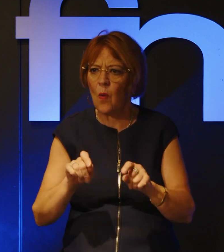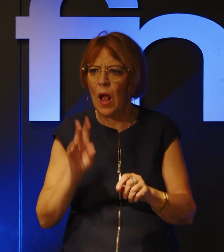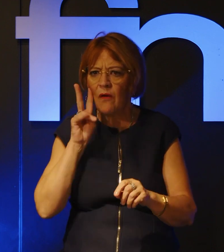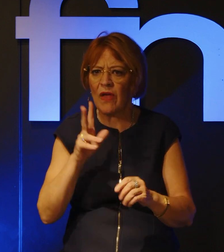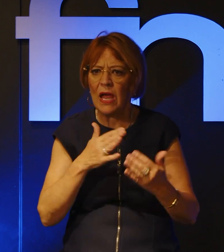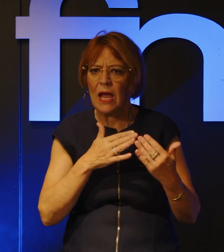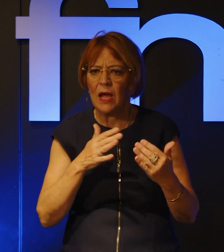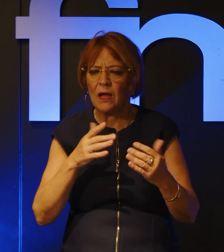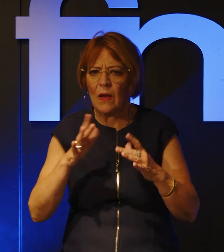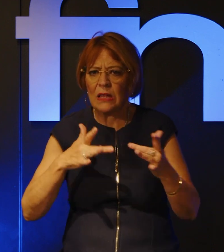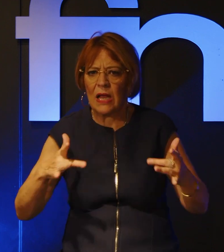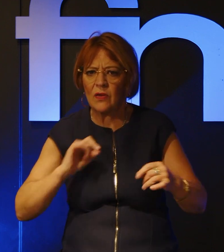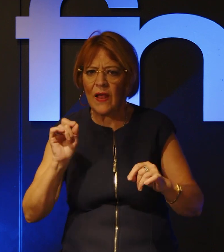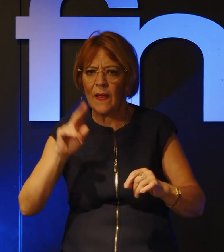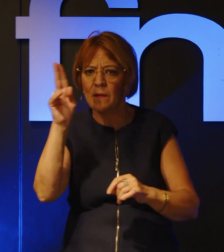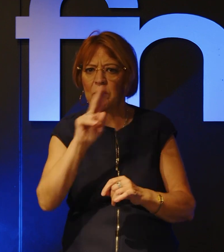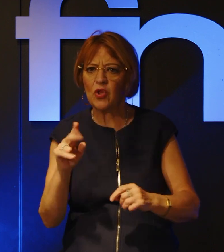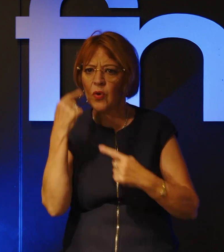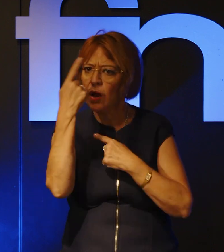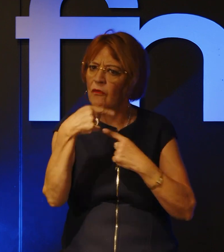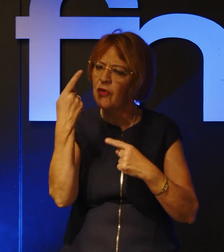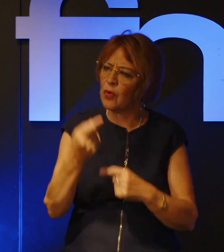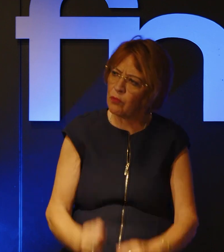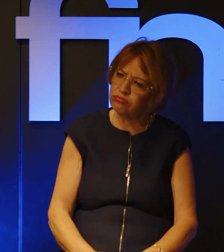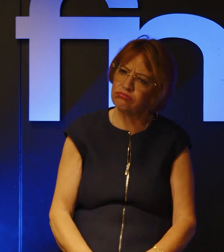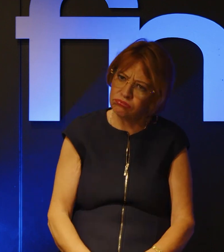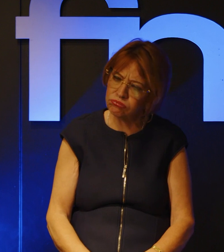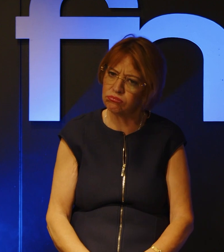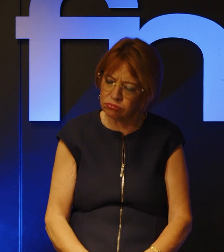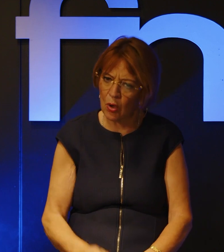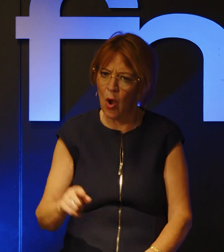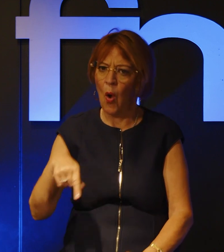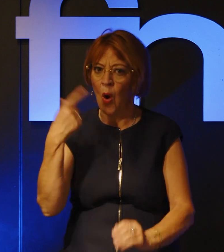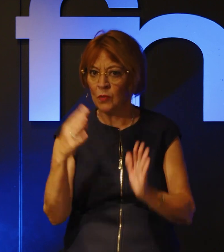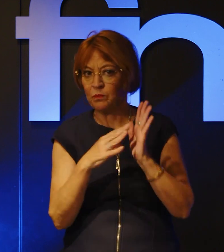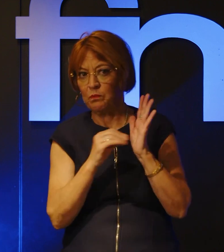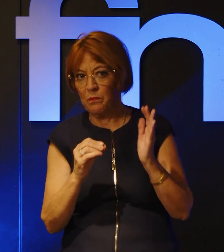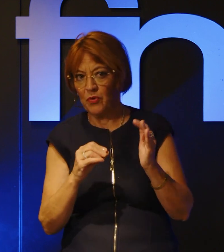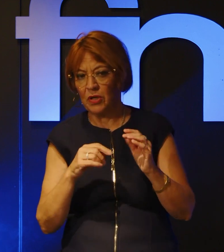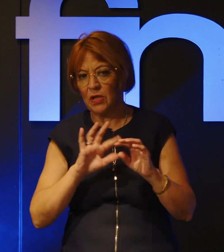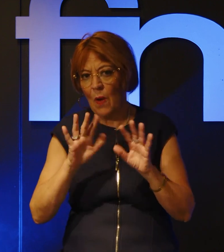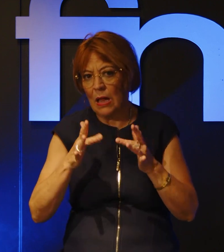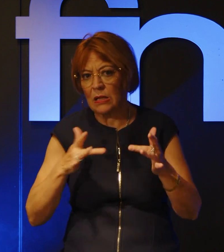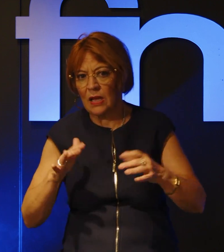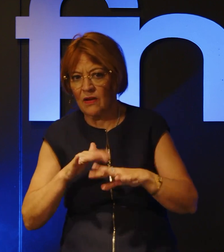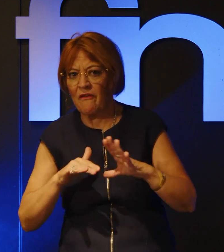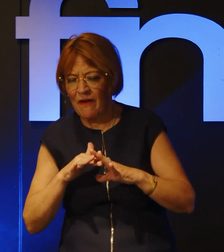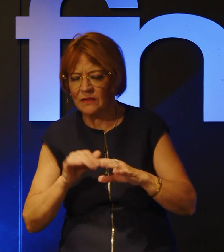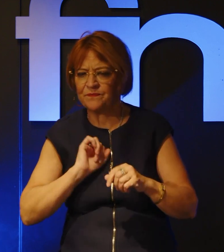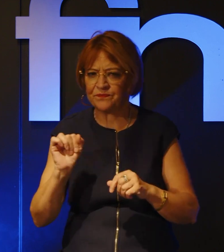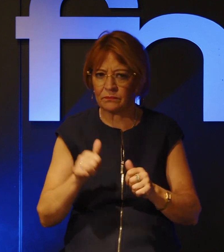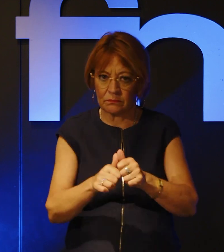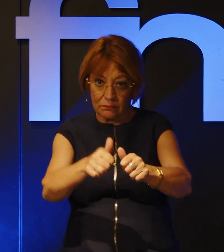porque colocou em causa a pintura figurativa e portanto passamos a ter outros canons de representação que tem que ver com